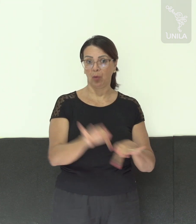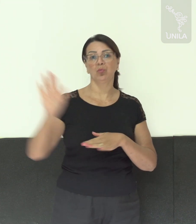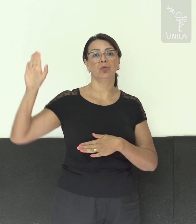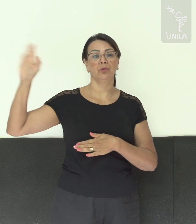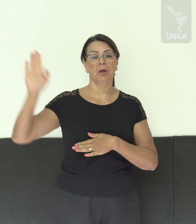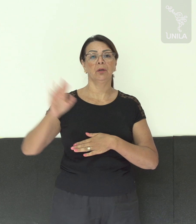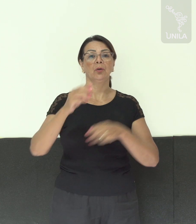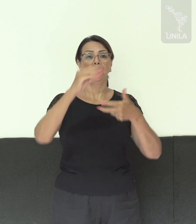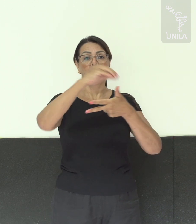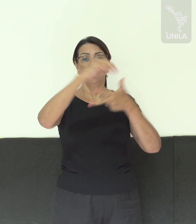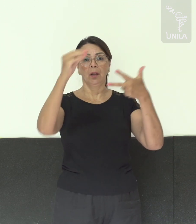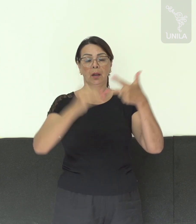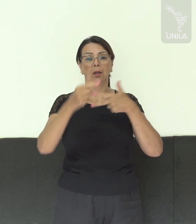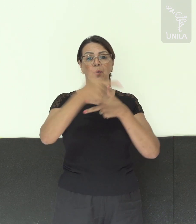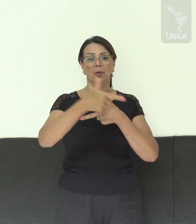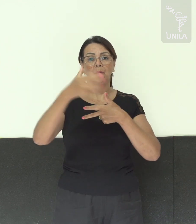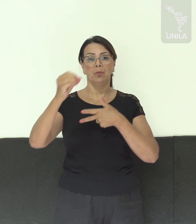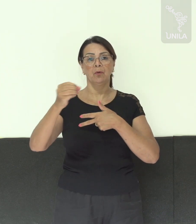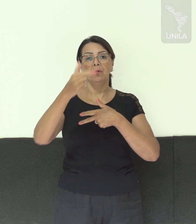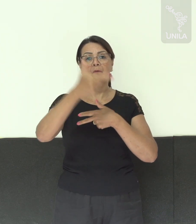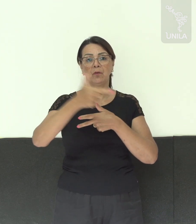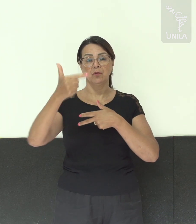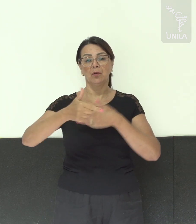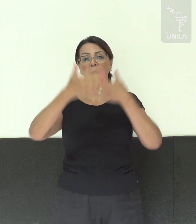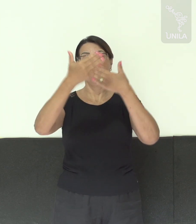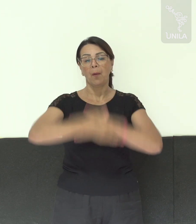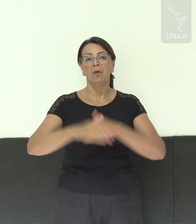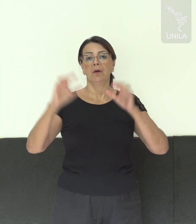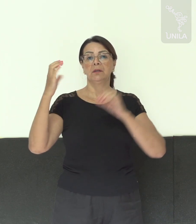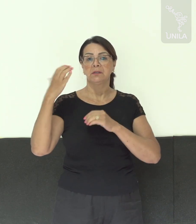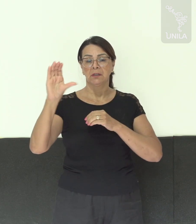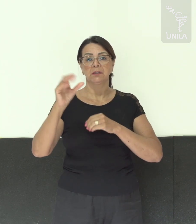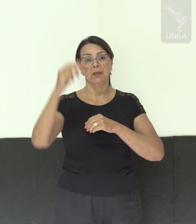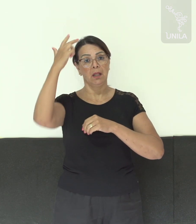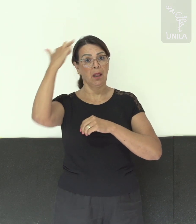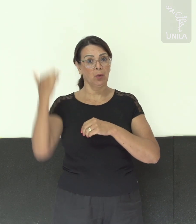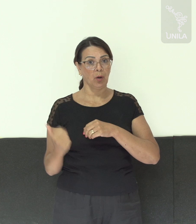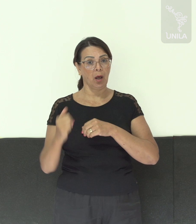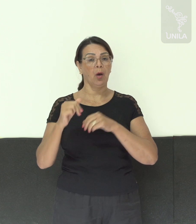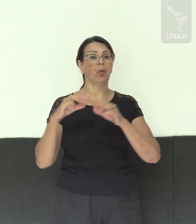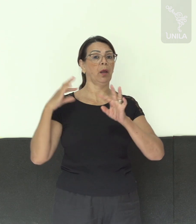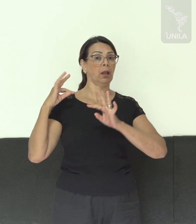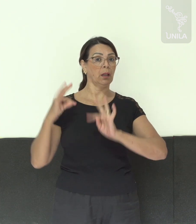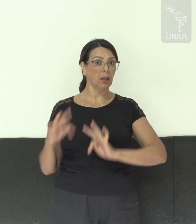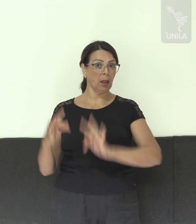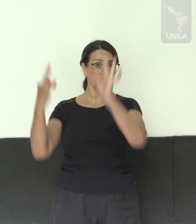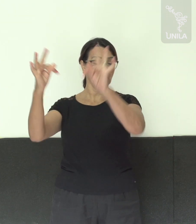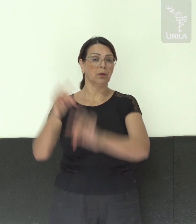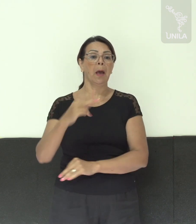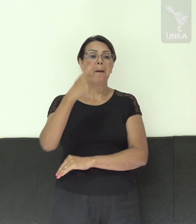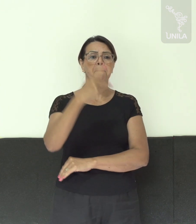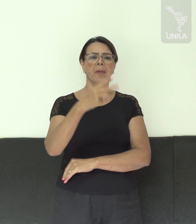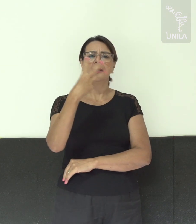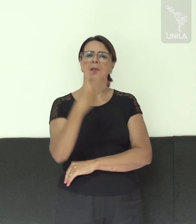Enem 2022, na prova de Ciências da Natureza e suas tecnologias. P3 representa a